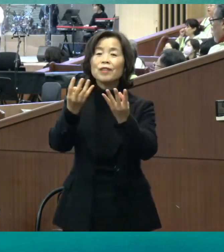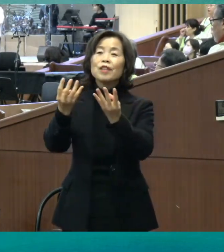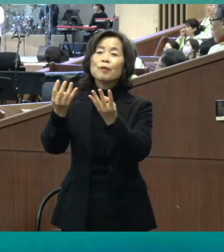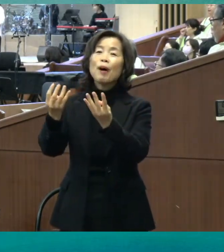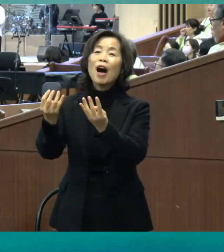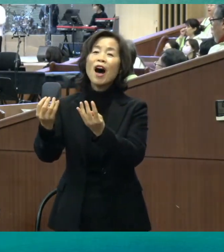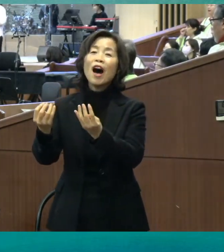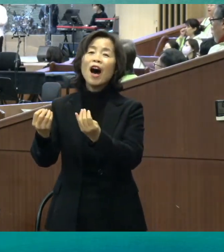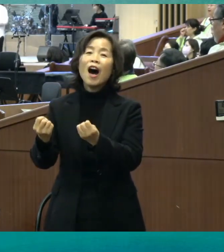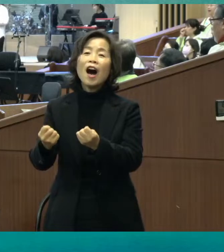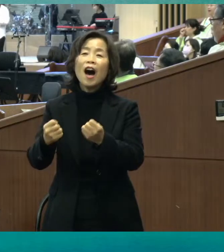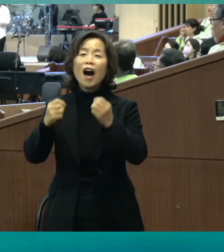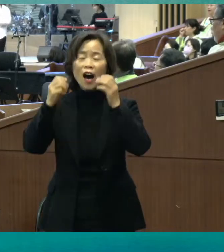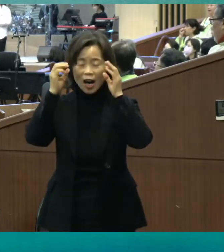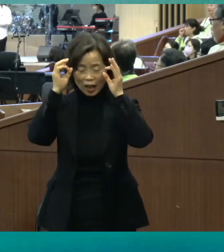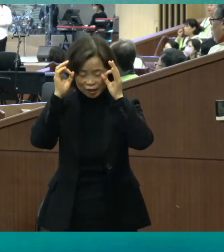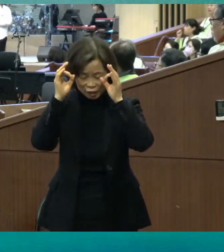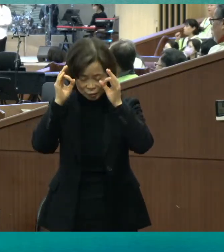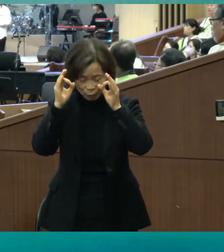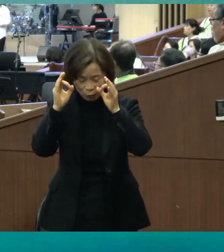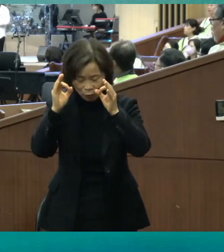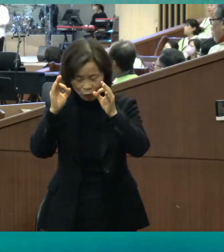일을 많이